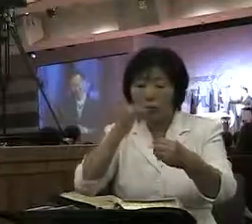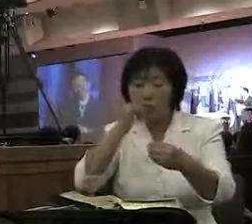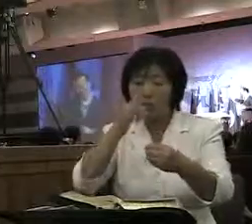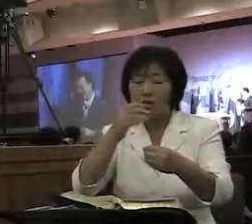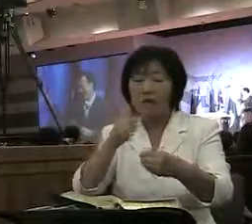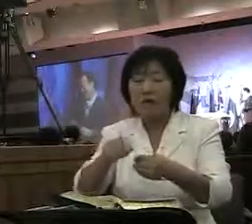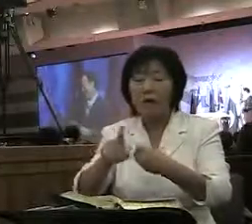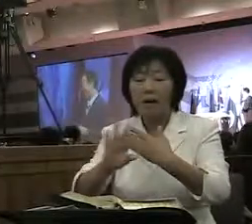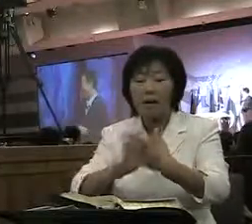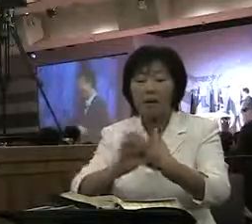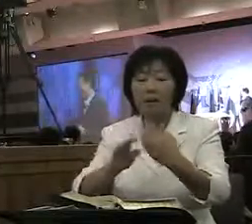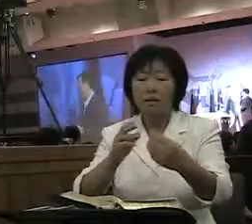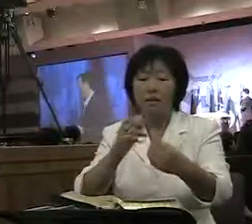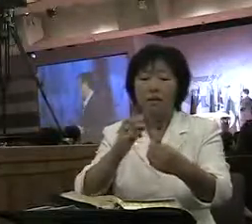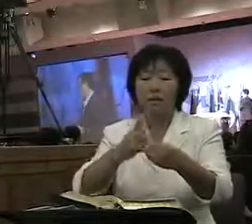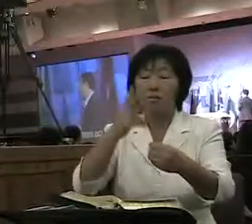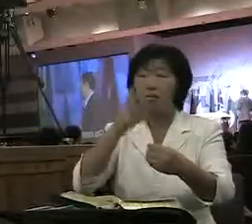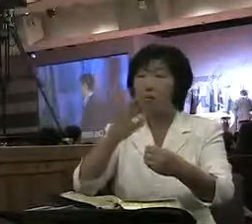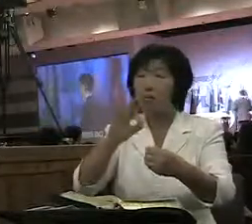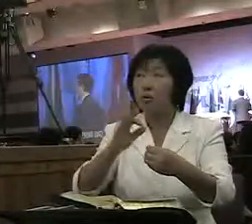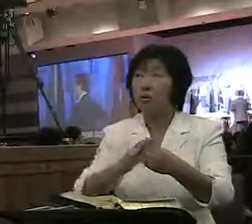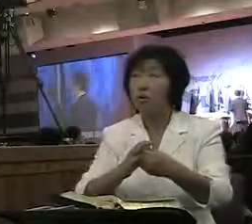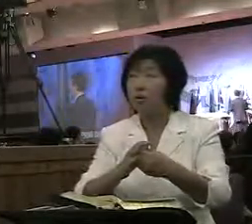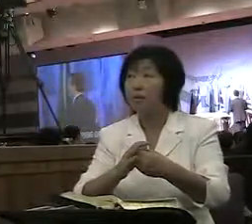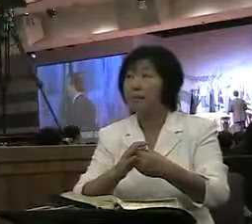그래야만 세 번째 보는 것은